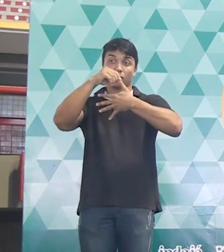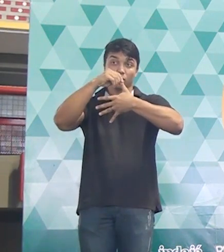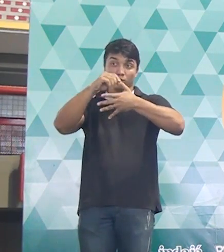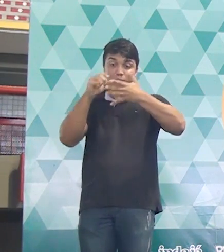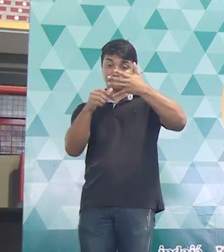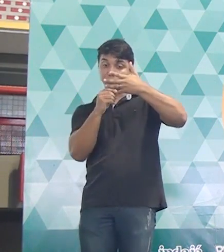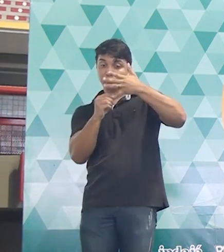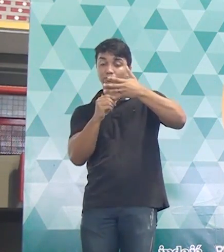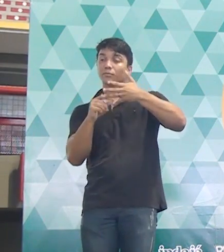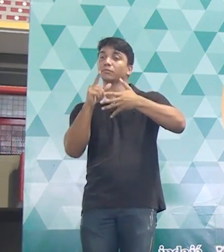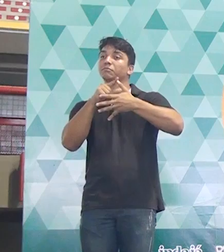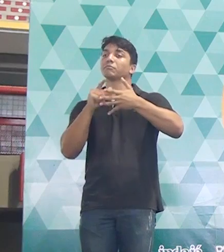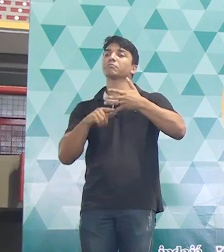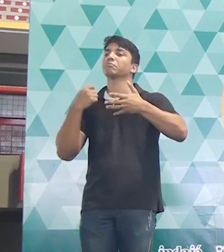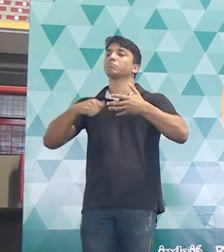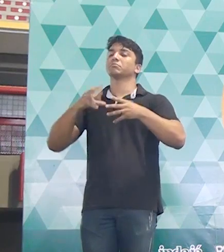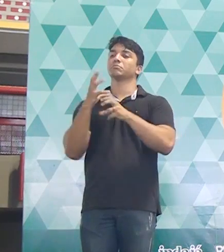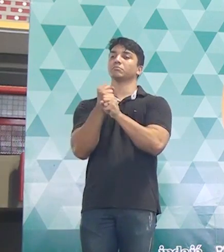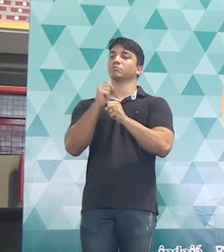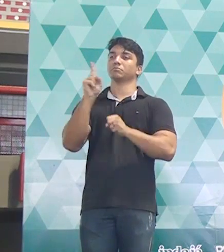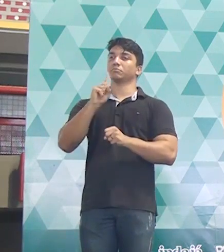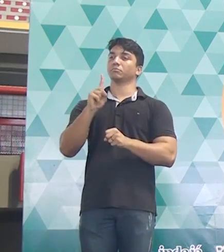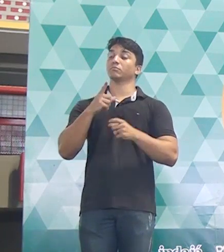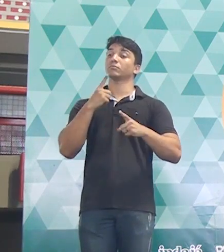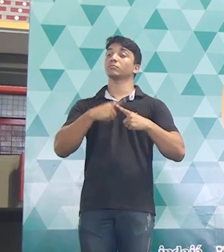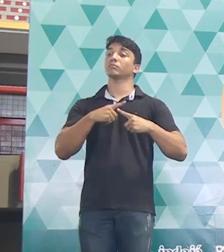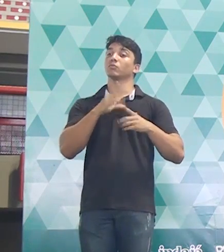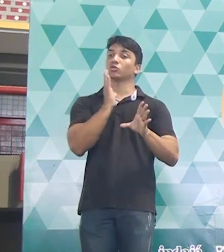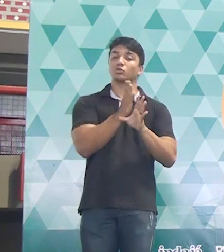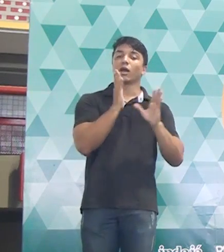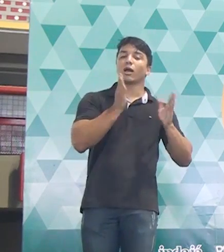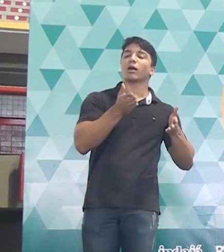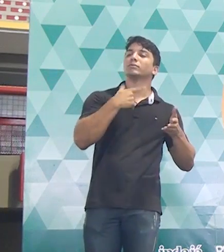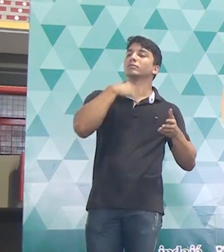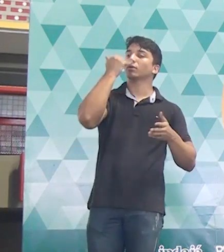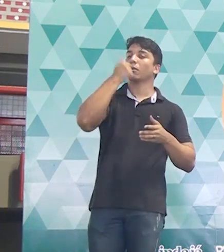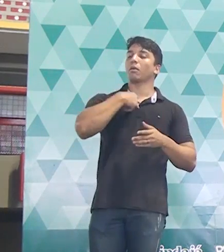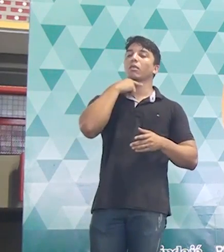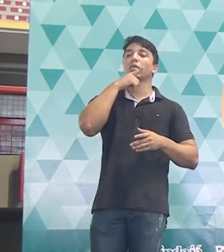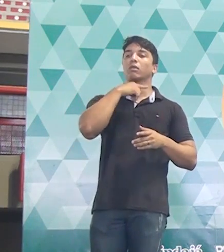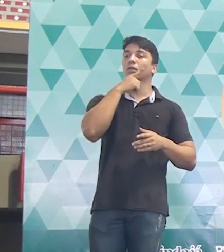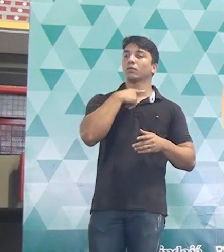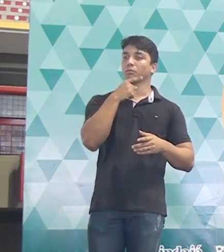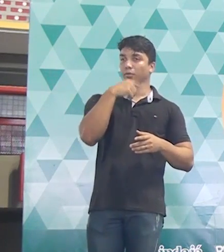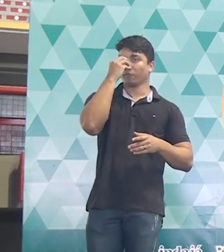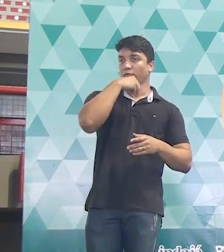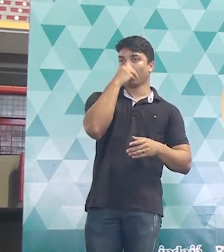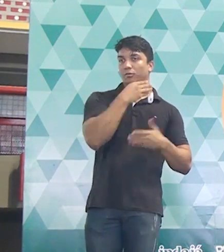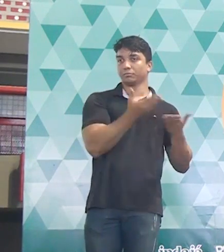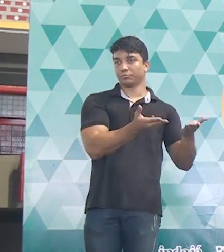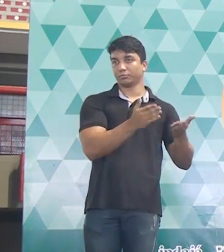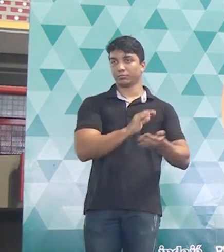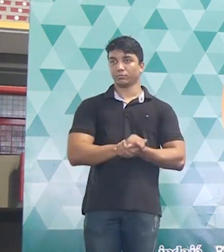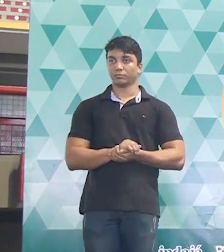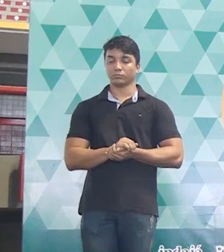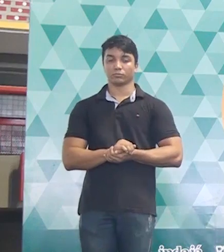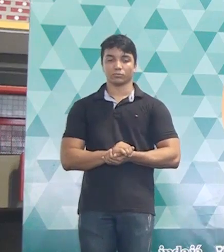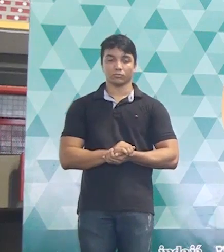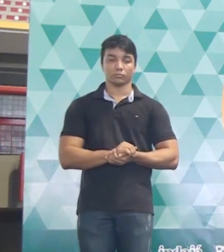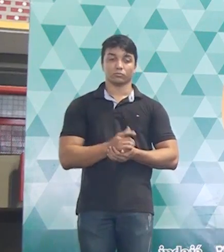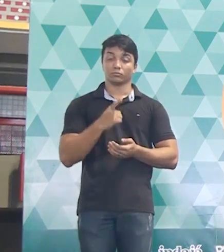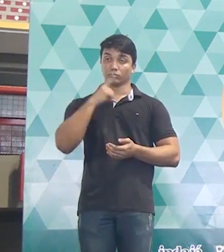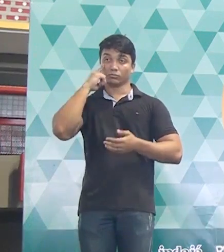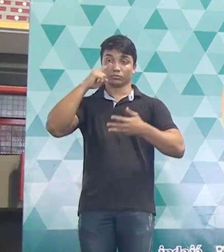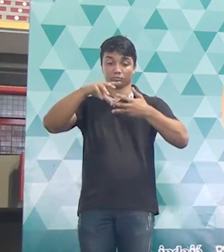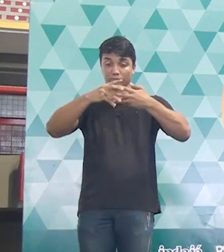e para o último, não precisa fazer conta. Eles são instáveis, sendo instáveis, eles são fracos. Os